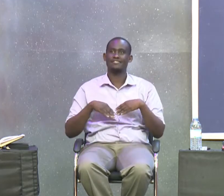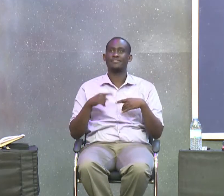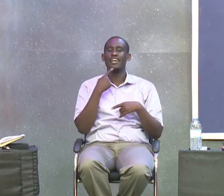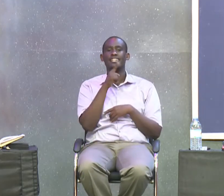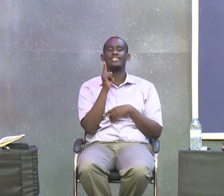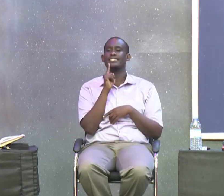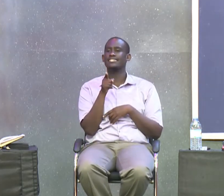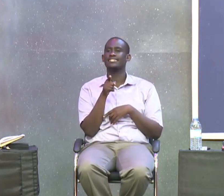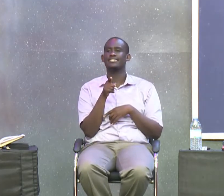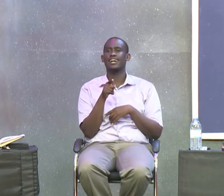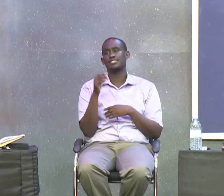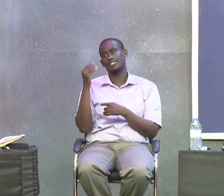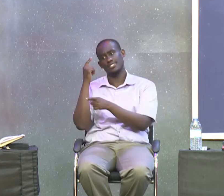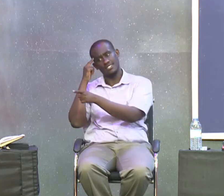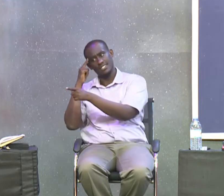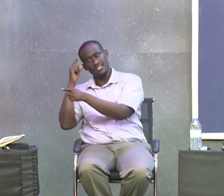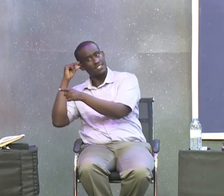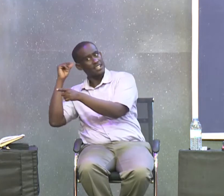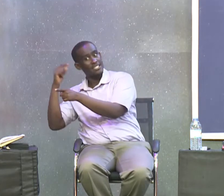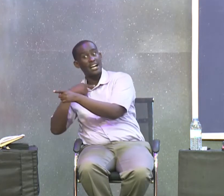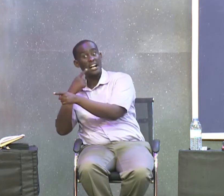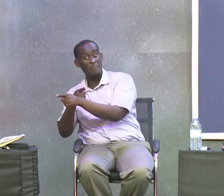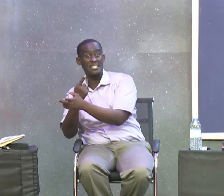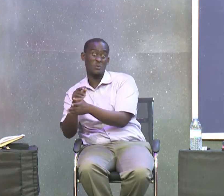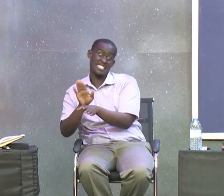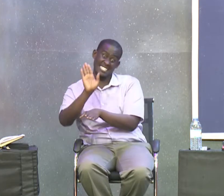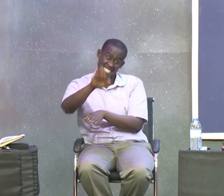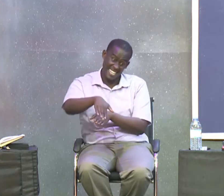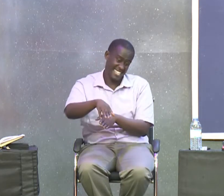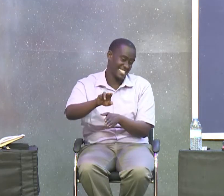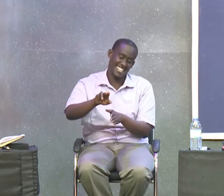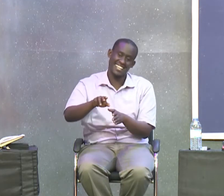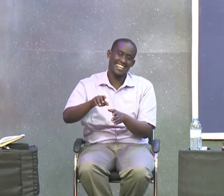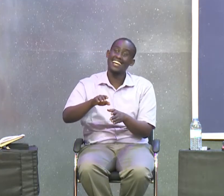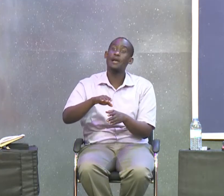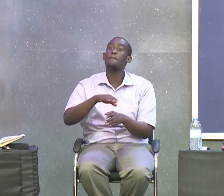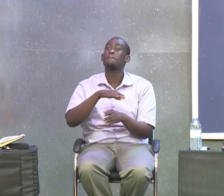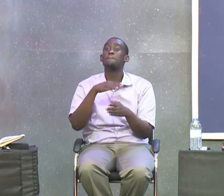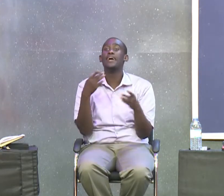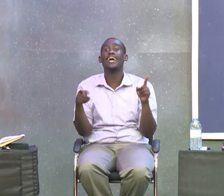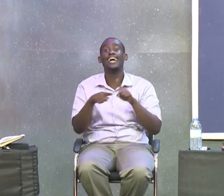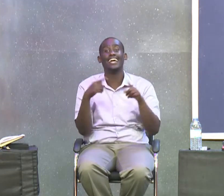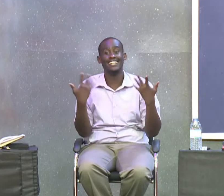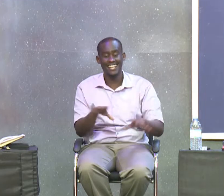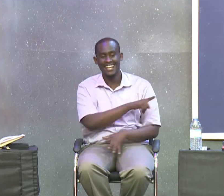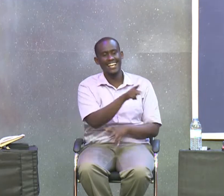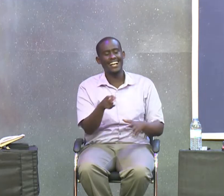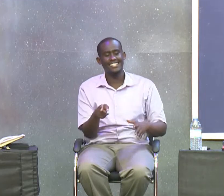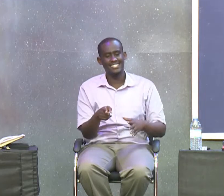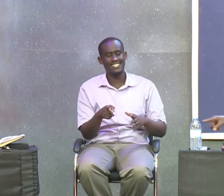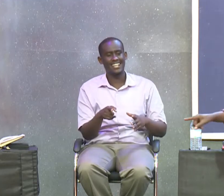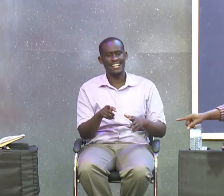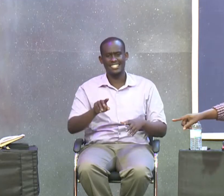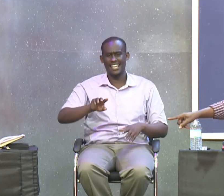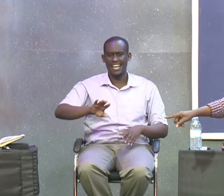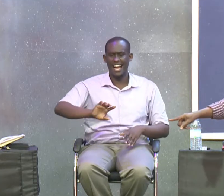oyina okumanya okwo nti we sitalinnya wano mpedde kakati bwe nti eyo step ne tugimalako